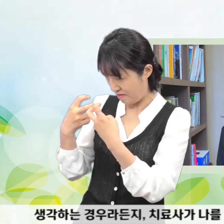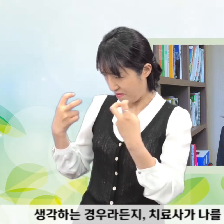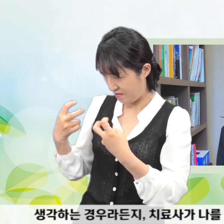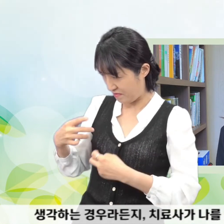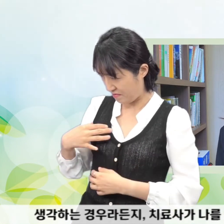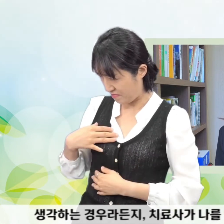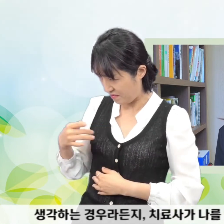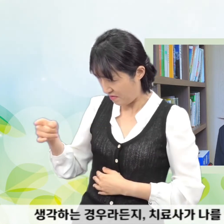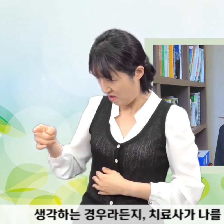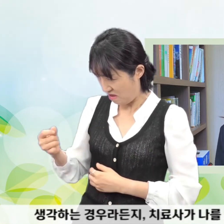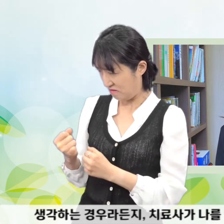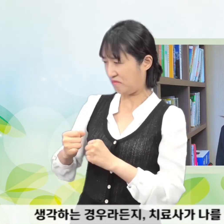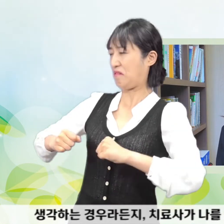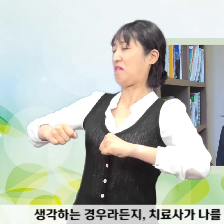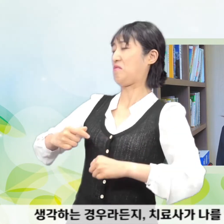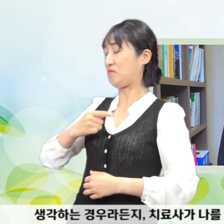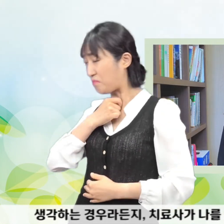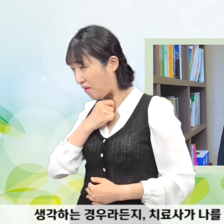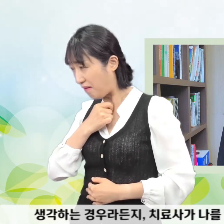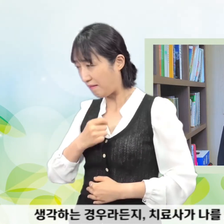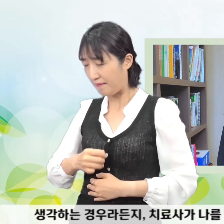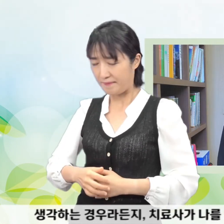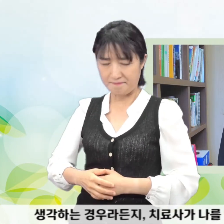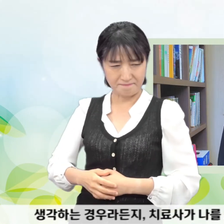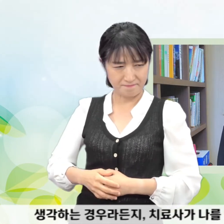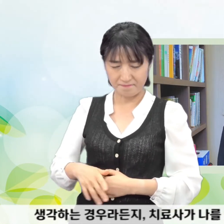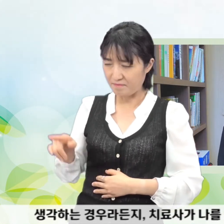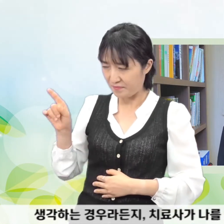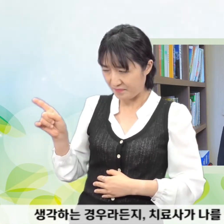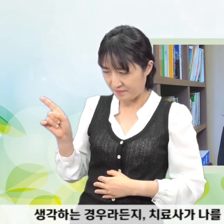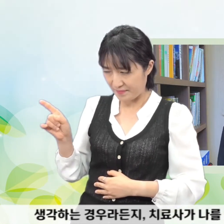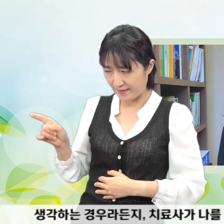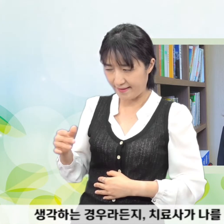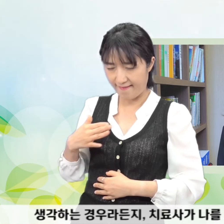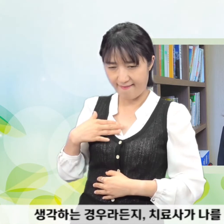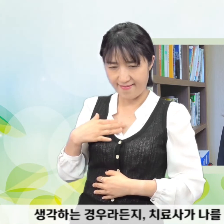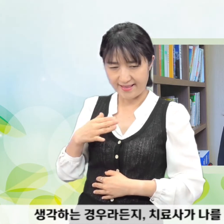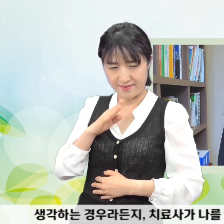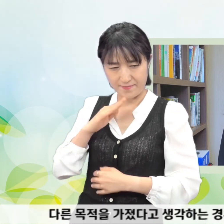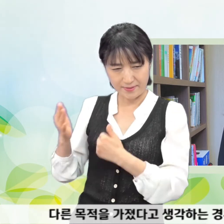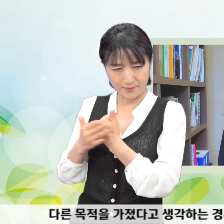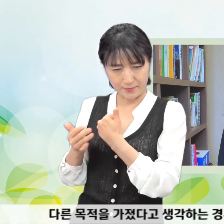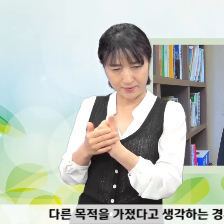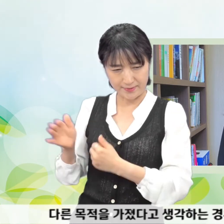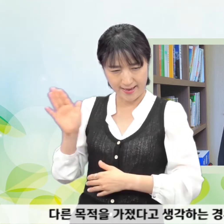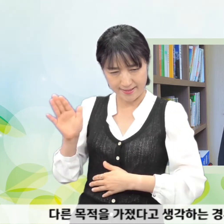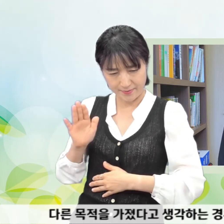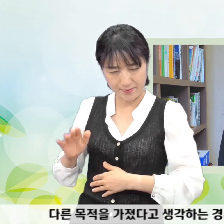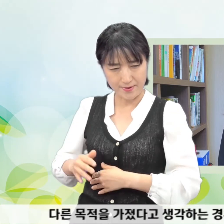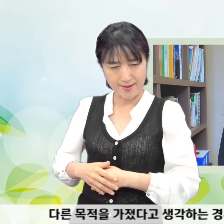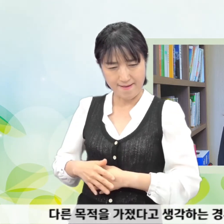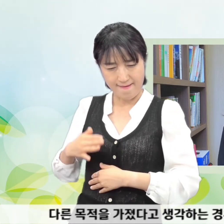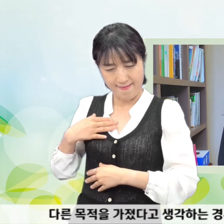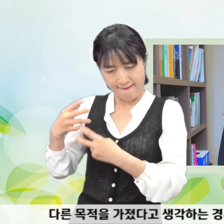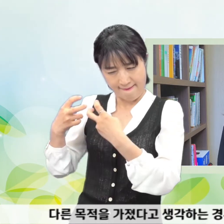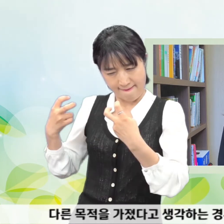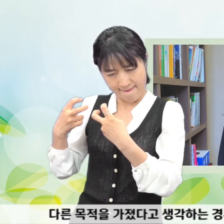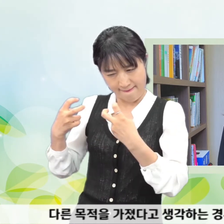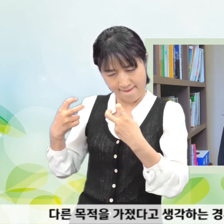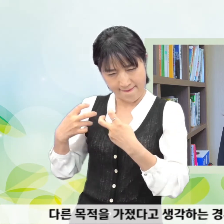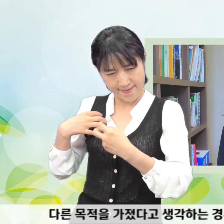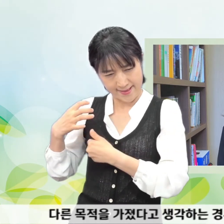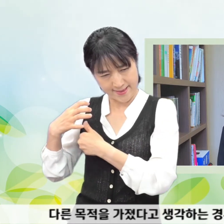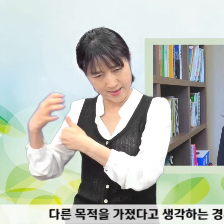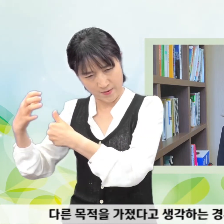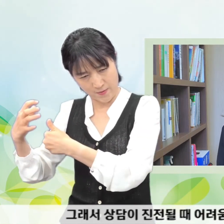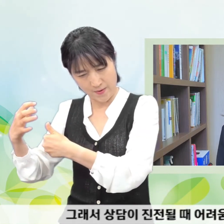하는 경우라든지, 아니면 치료사가 나를 정말 도와주려는 게 아니라 다른 목적을 갖고 있다라고 이제 생각하는 경우도